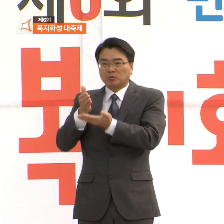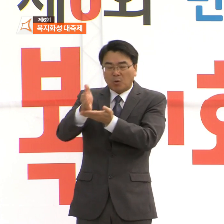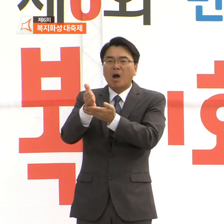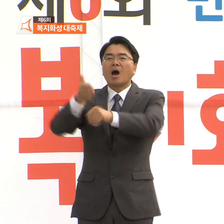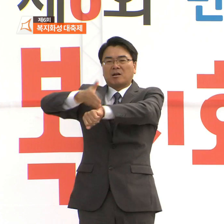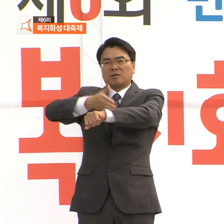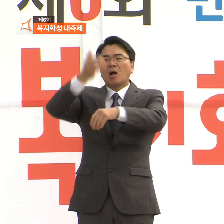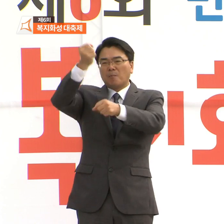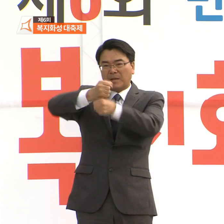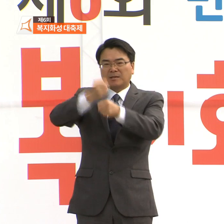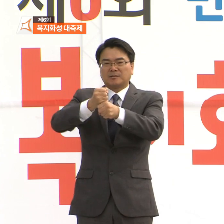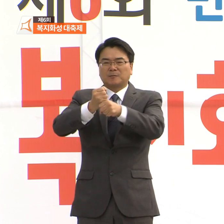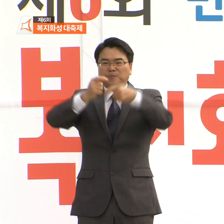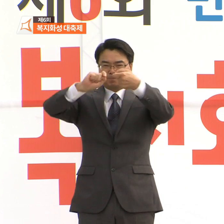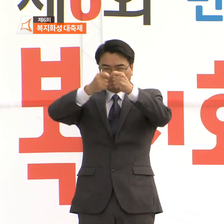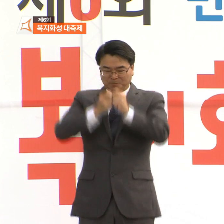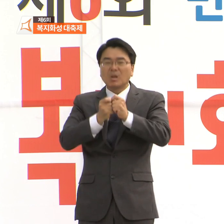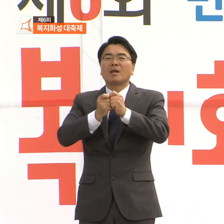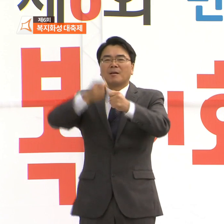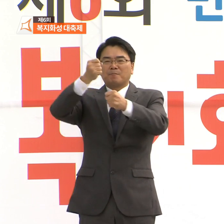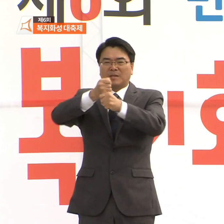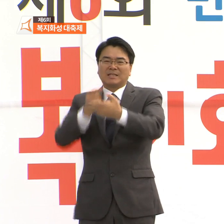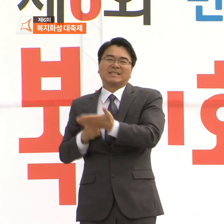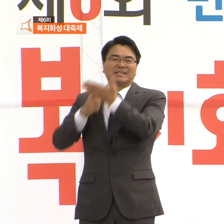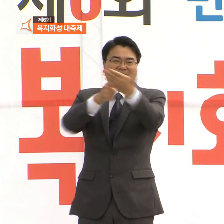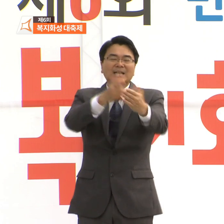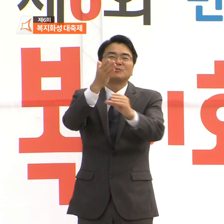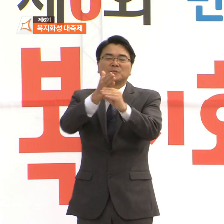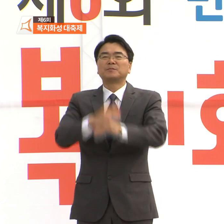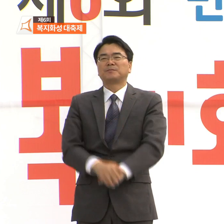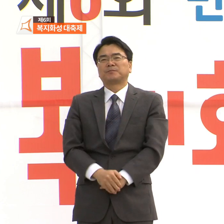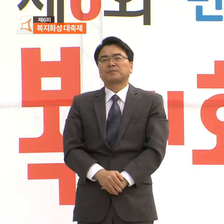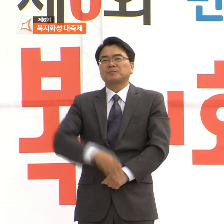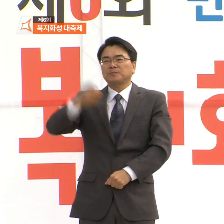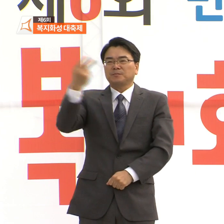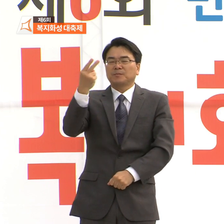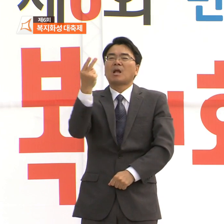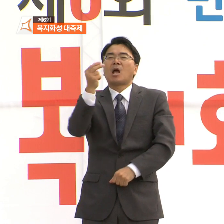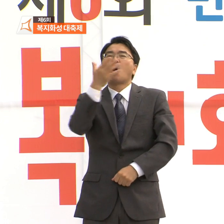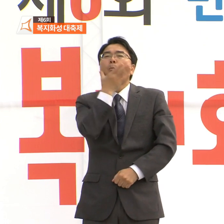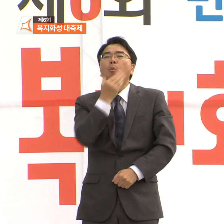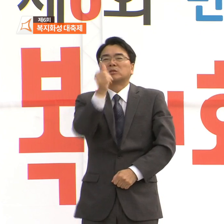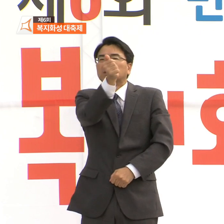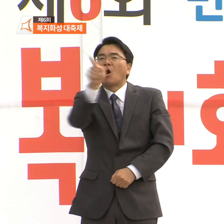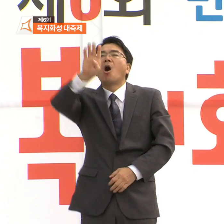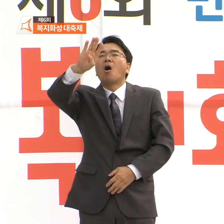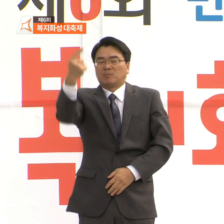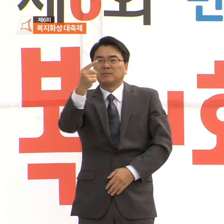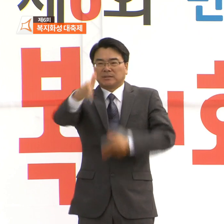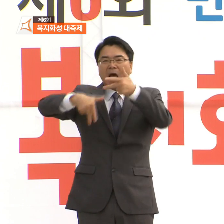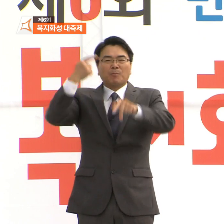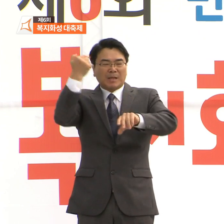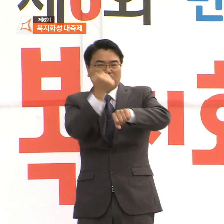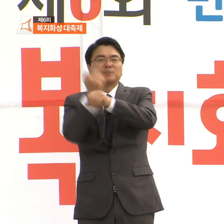좀 촘촘한 복지를 좀 진행을 하고 있습니다. 그리고 복지 허브화 사업도 저희 우리 화성시에서는